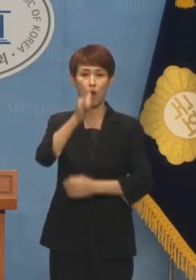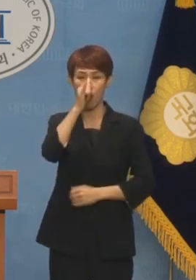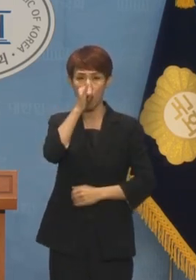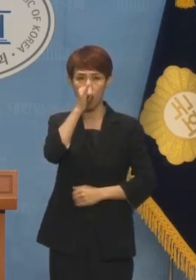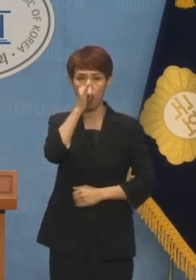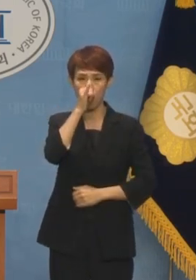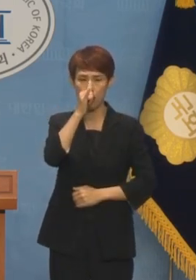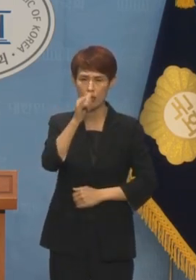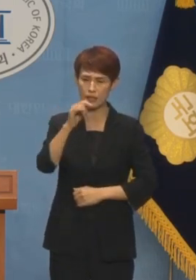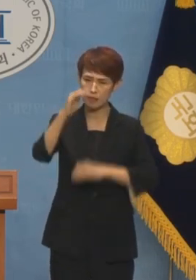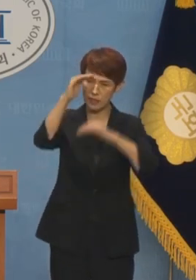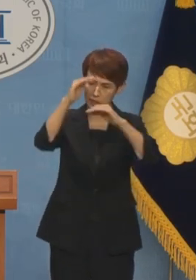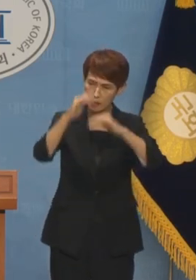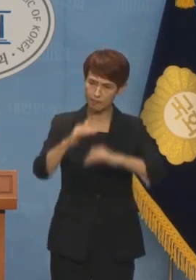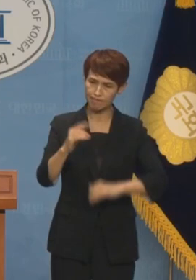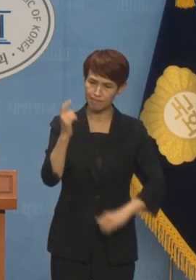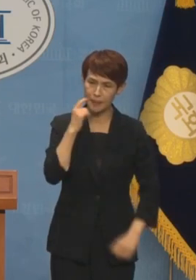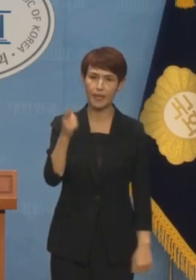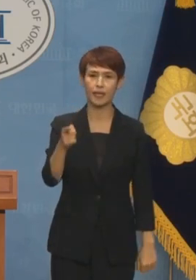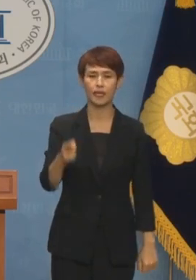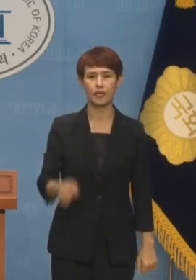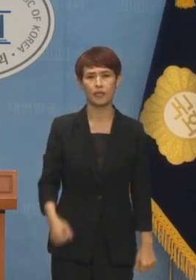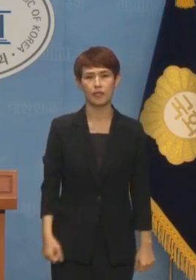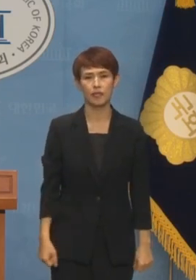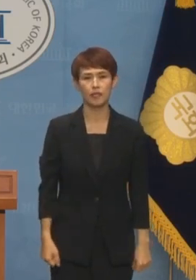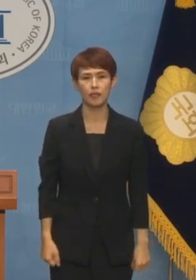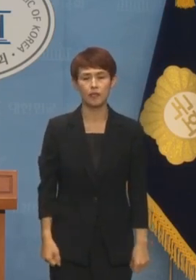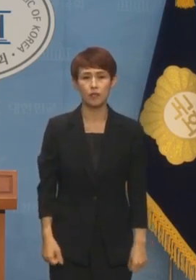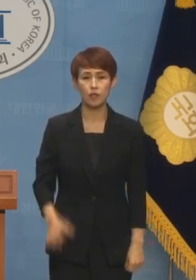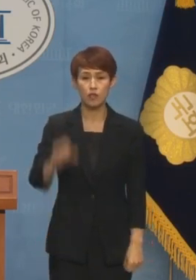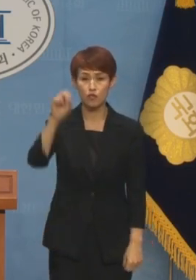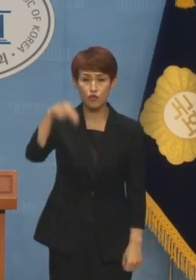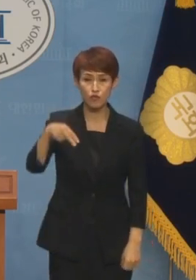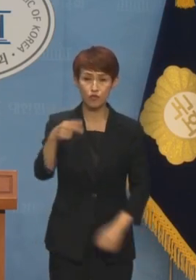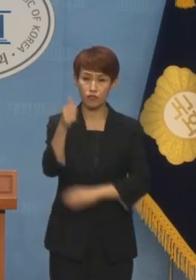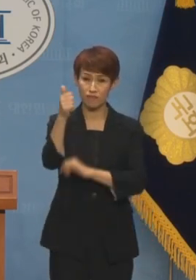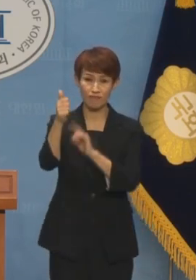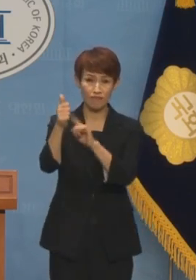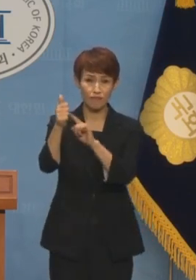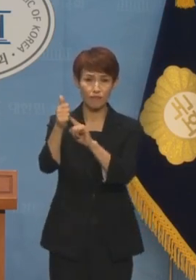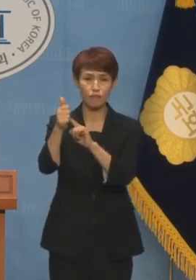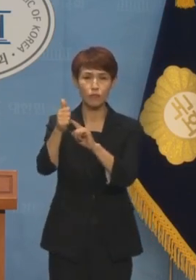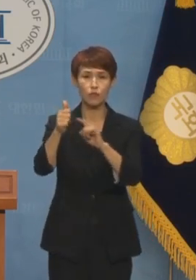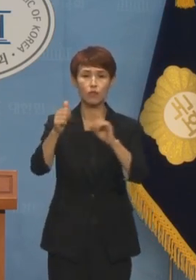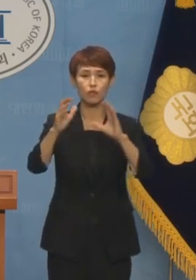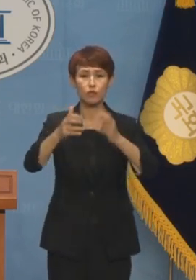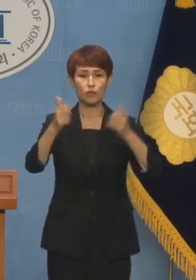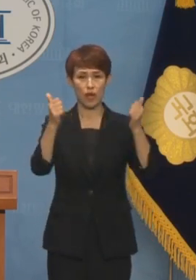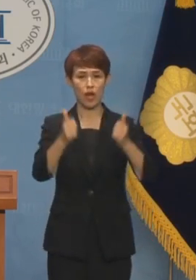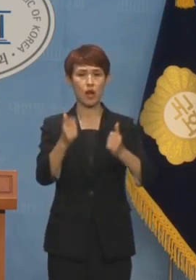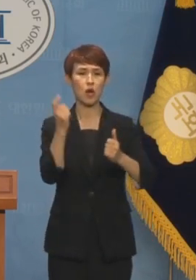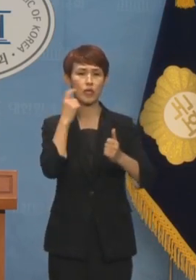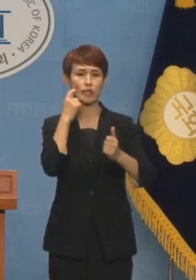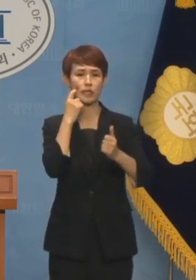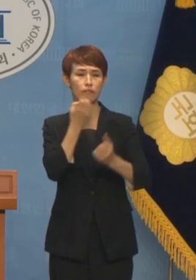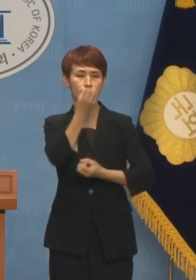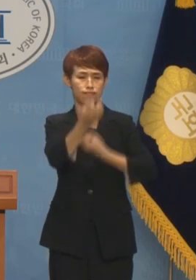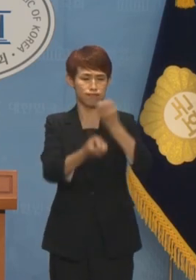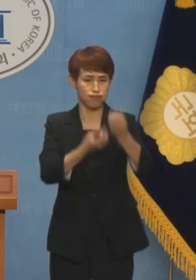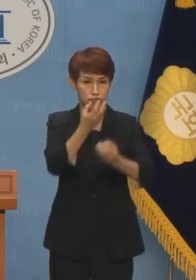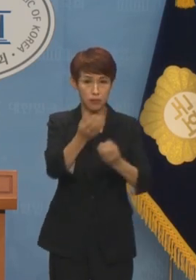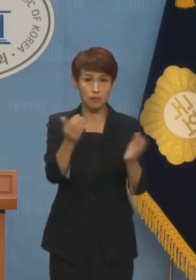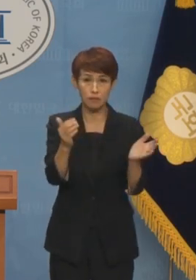정면으로 부정된 것입니다. 유 법무관리관이 국회에 거짓 진술까지